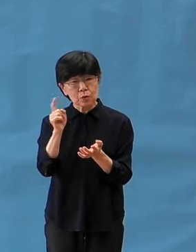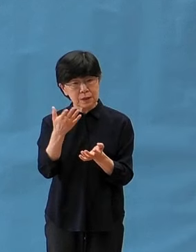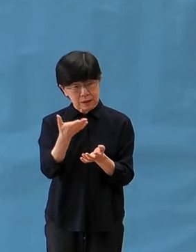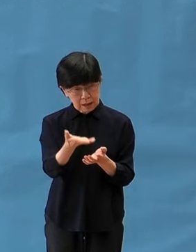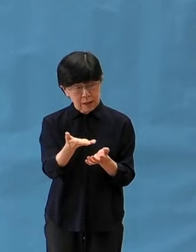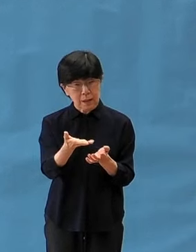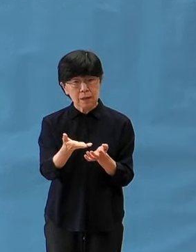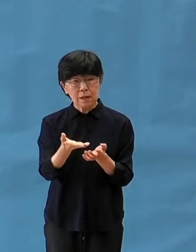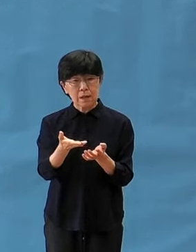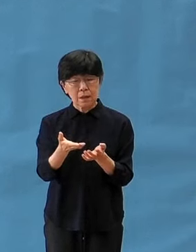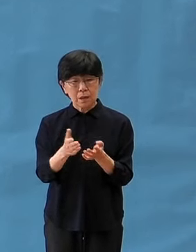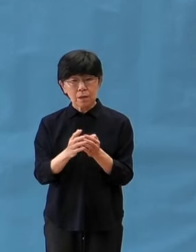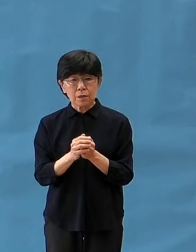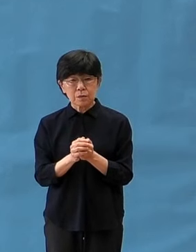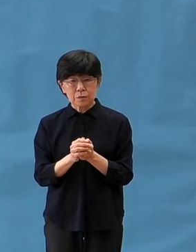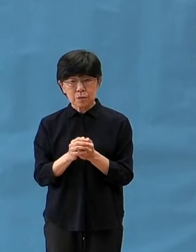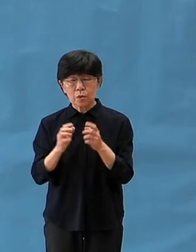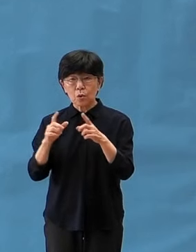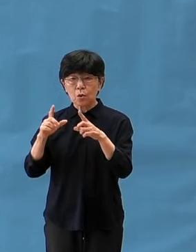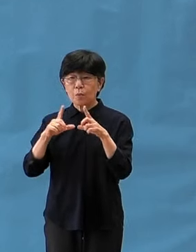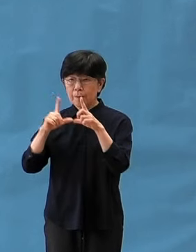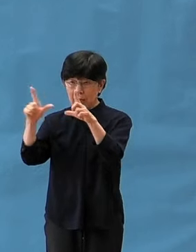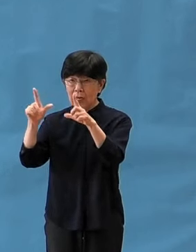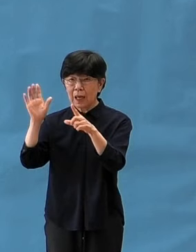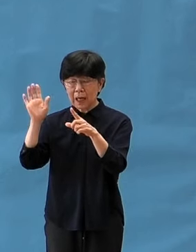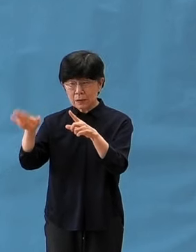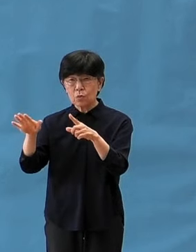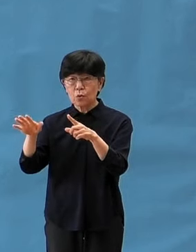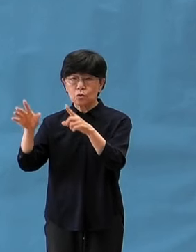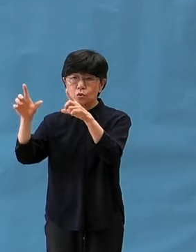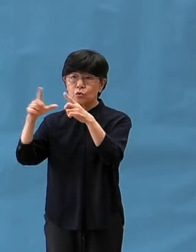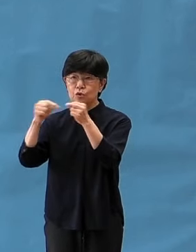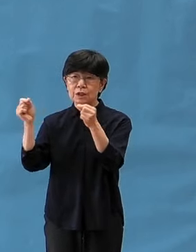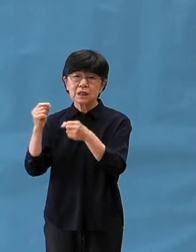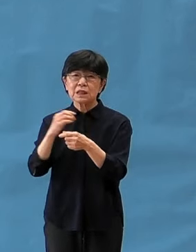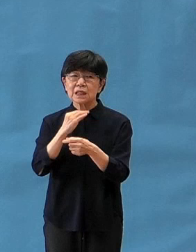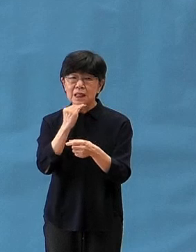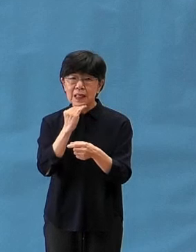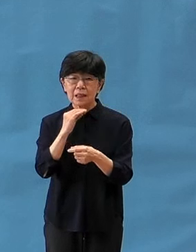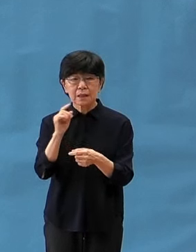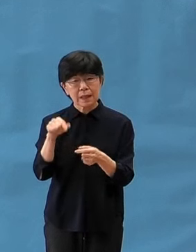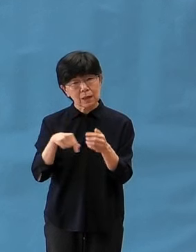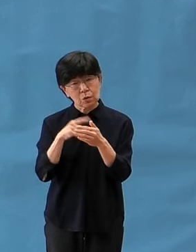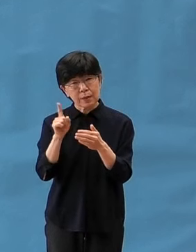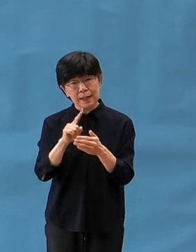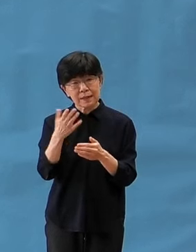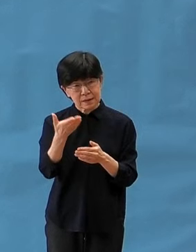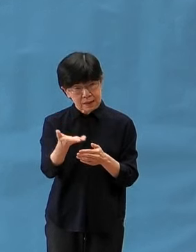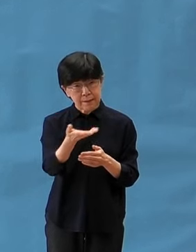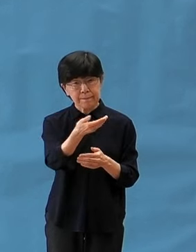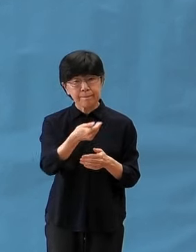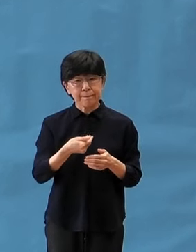の緊急アピールを機に国に期待することなどがあればお願いします。